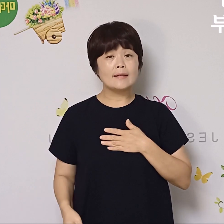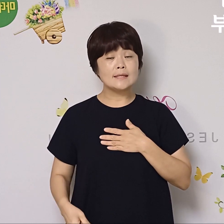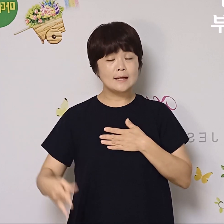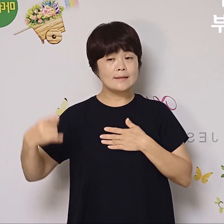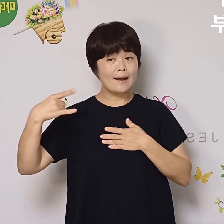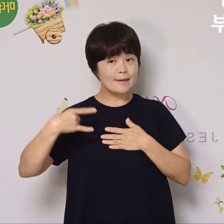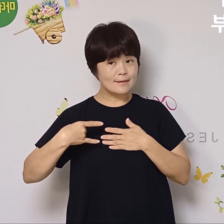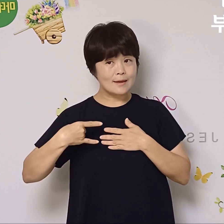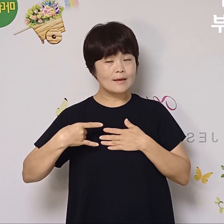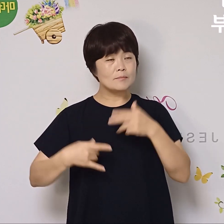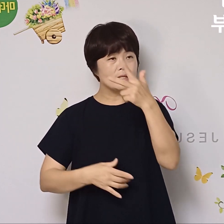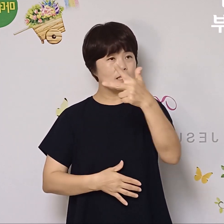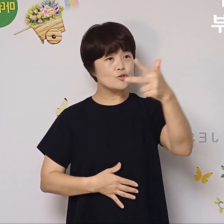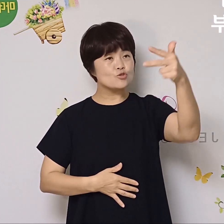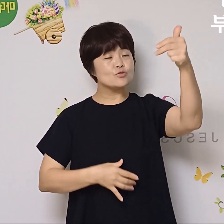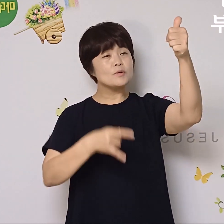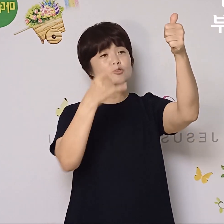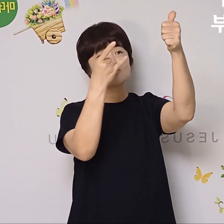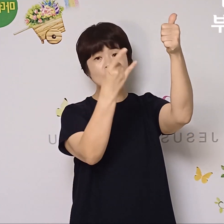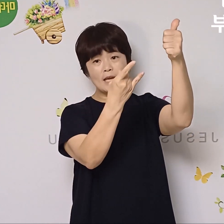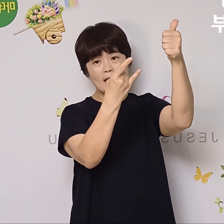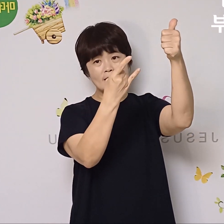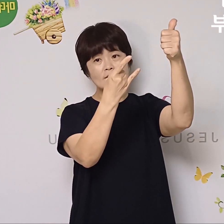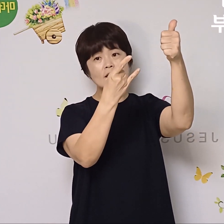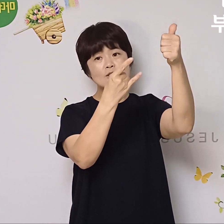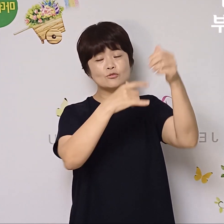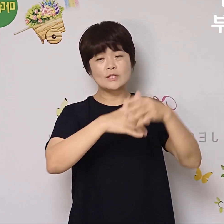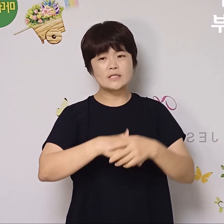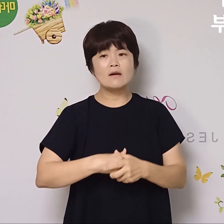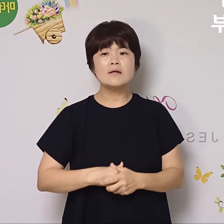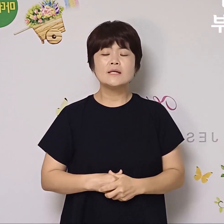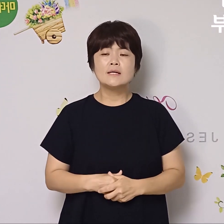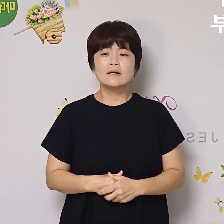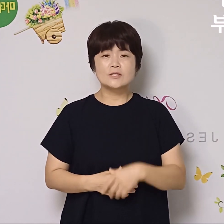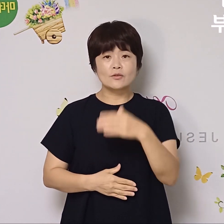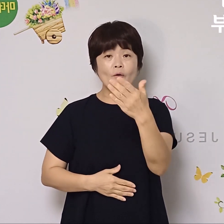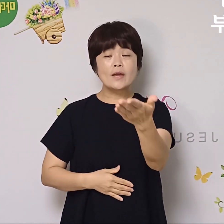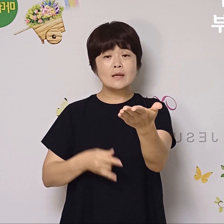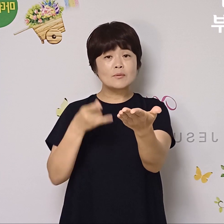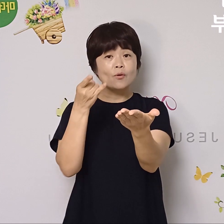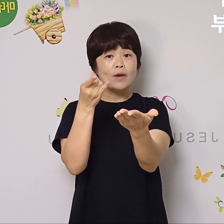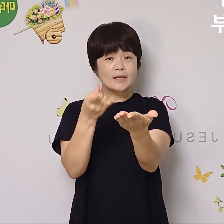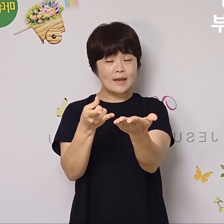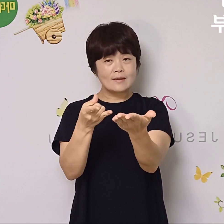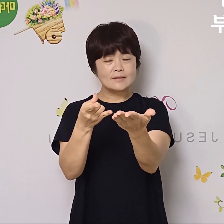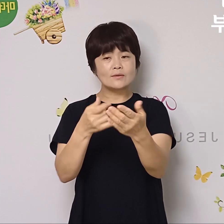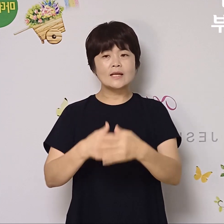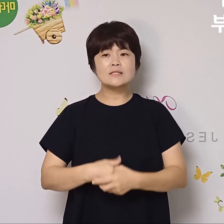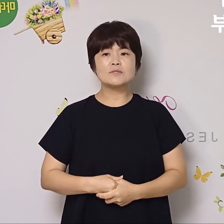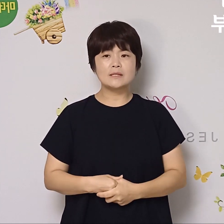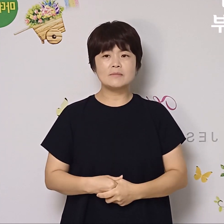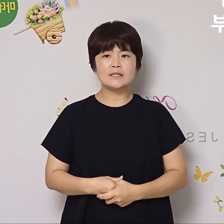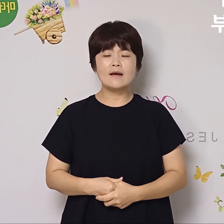나니까 나에게, 만약에 죽으면 죽게 이렇게 하셔도 되죠. 그래서 너에게면 너에게 이렇게 하시면 됩니다.